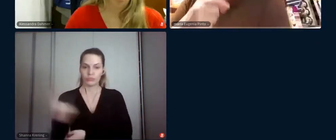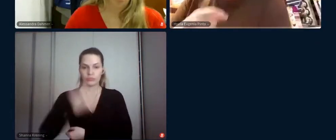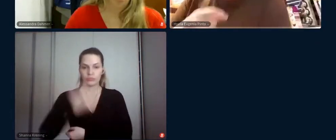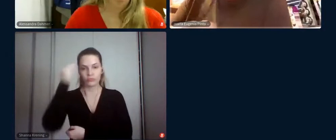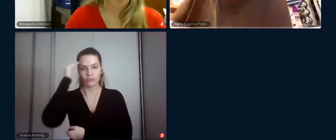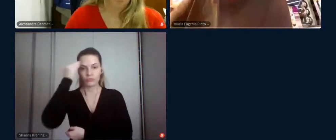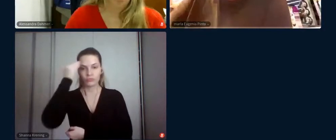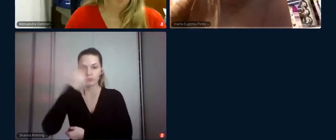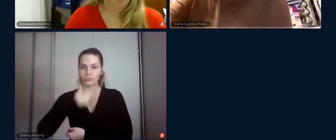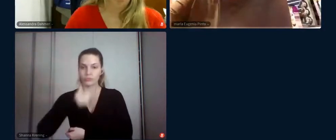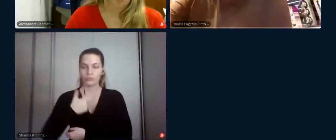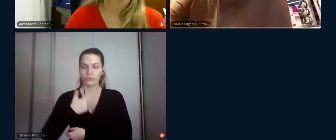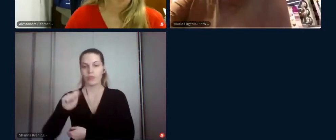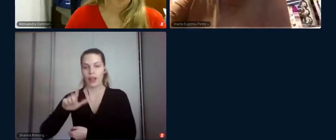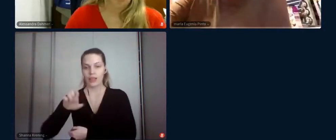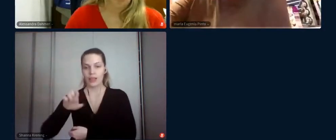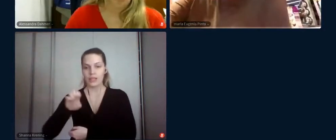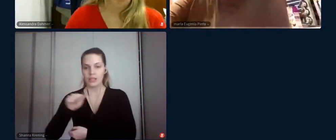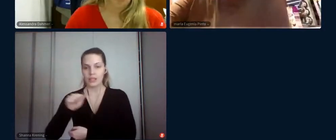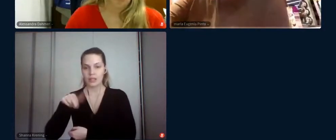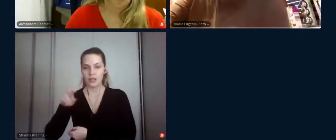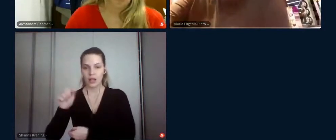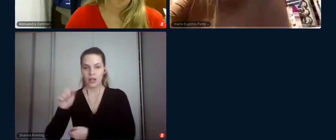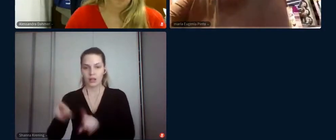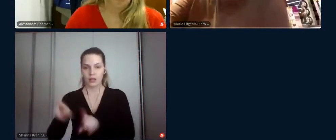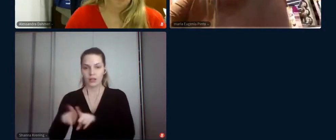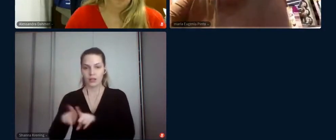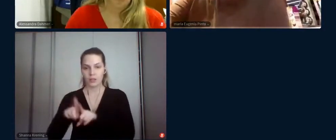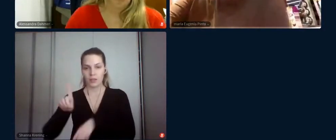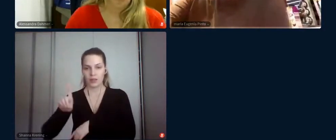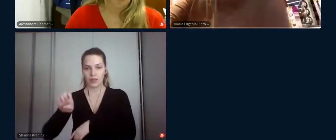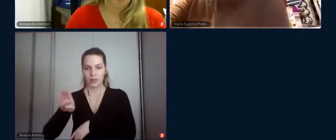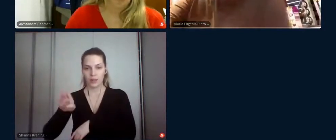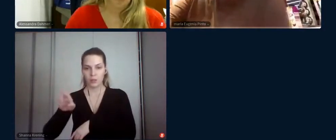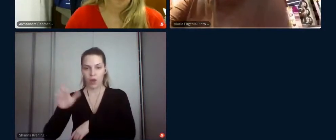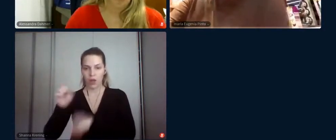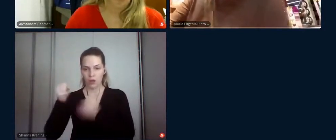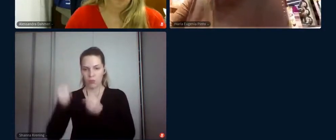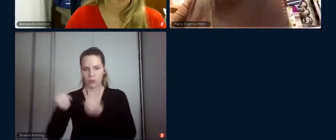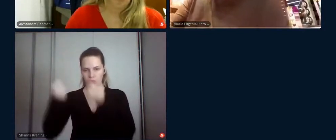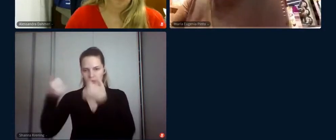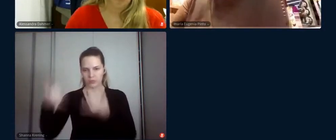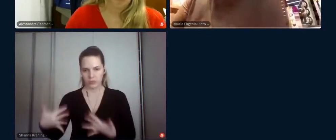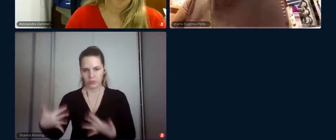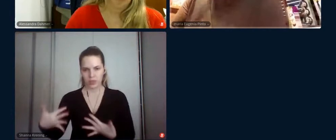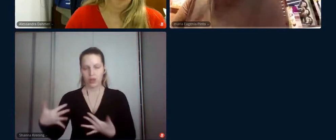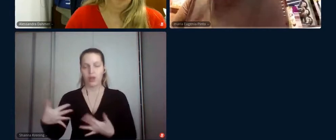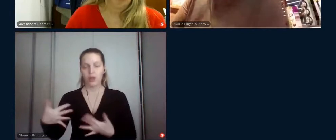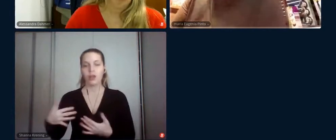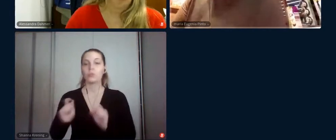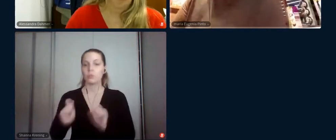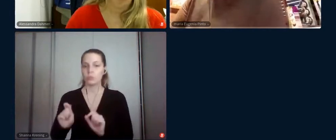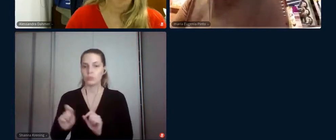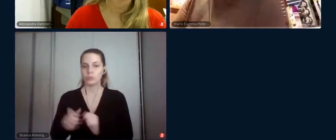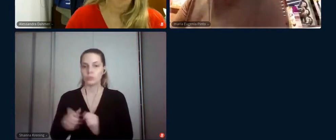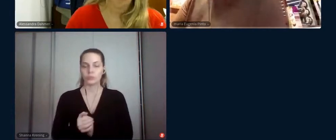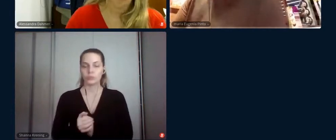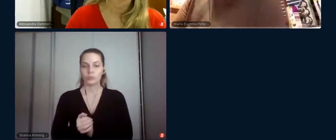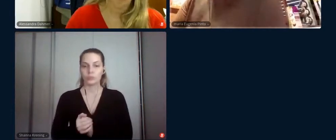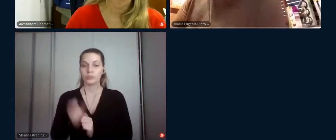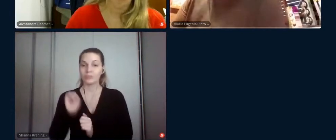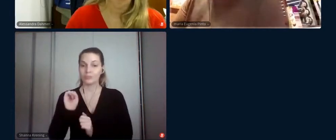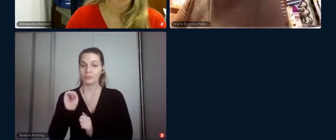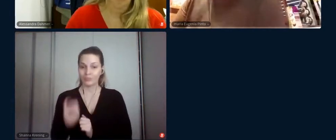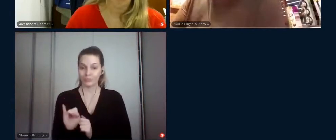podem falar, que são relacionadas ao fato de que quando a gente não tem a tecnologia